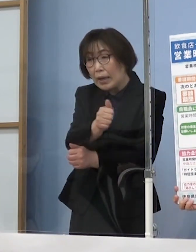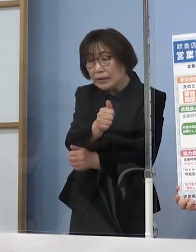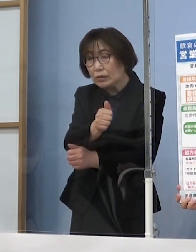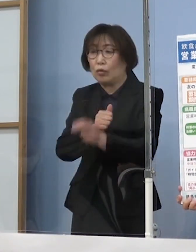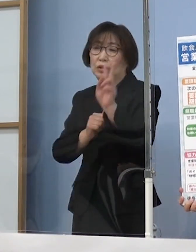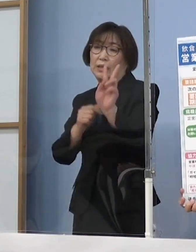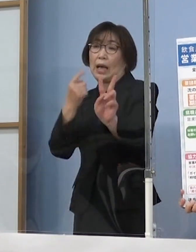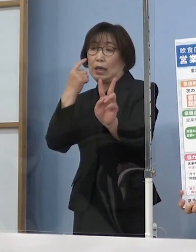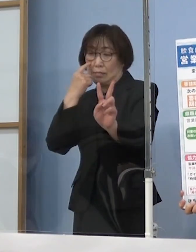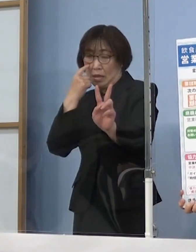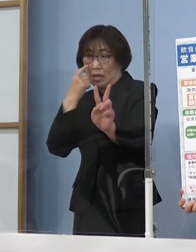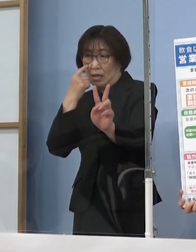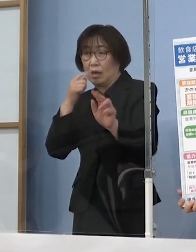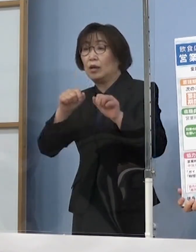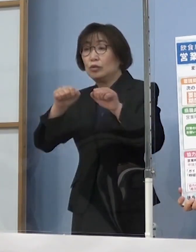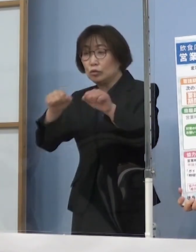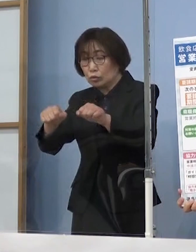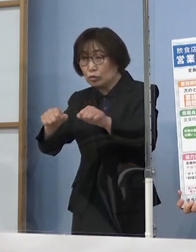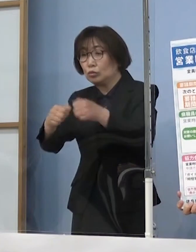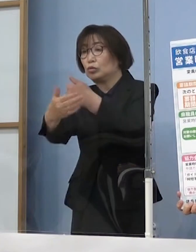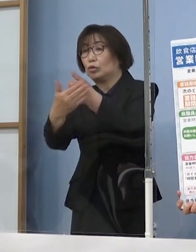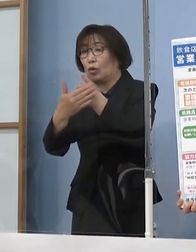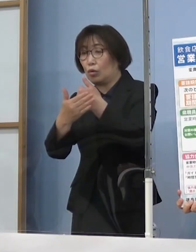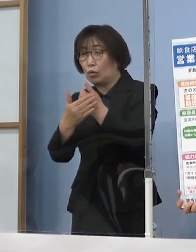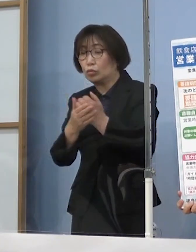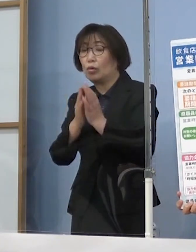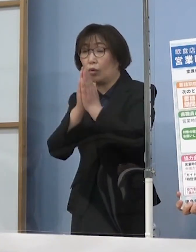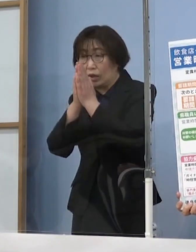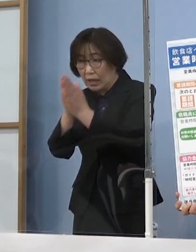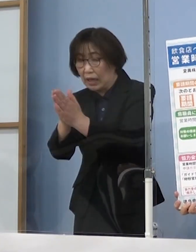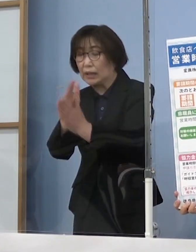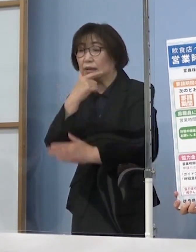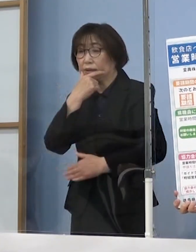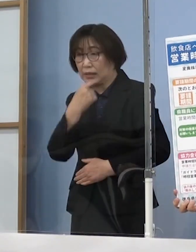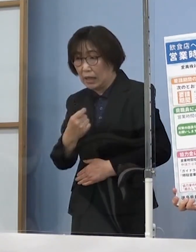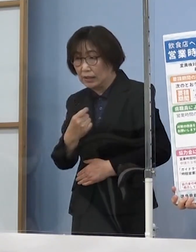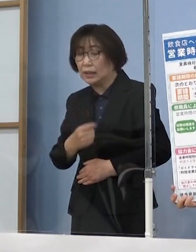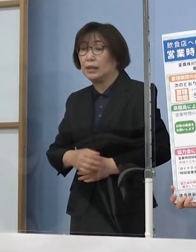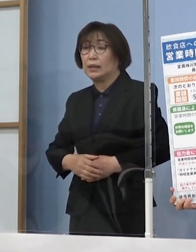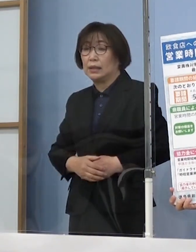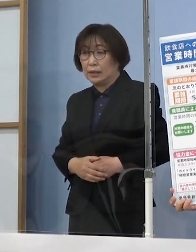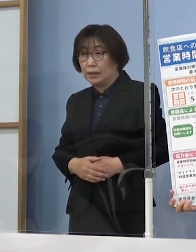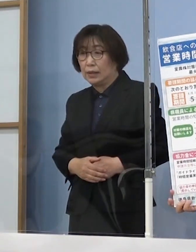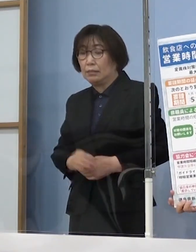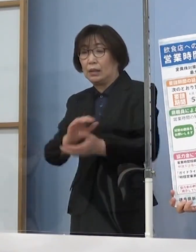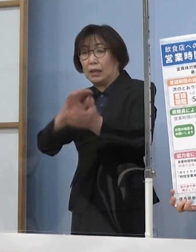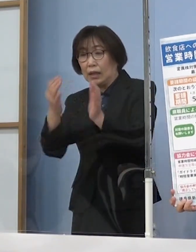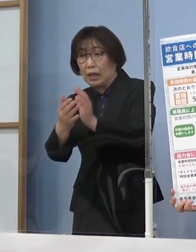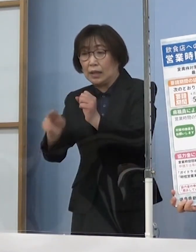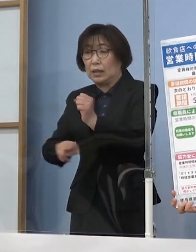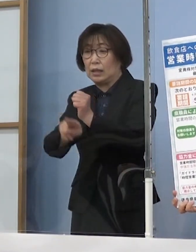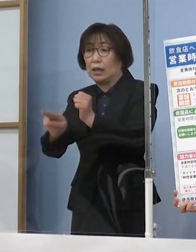ちらについてもご協力をよろしくお願いを申し上げるとともに、やはりこの変異株、